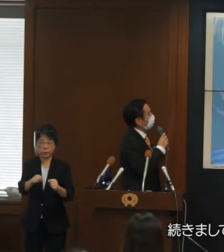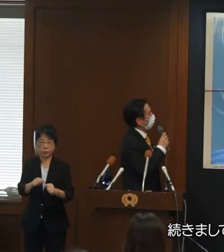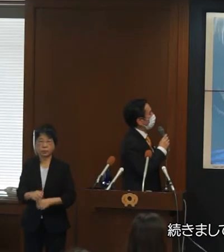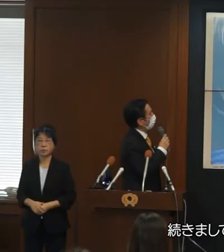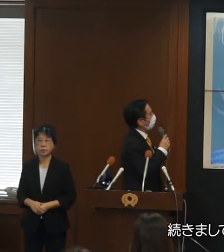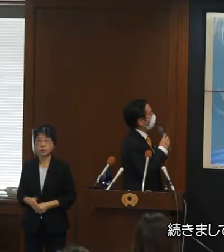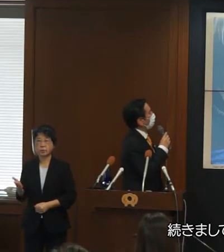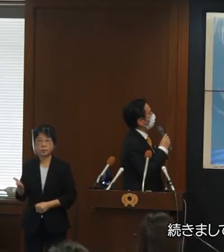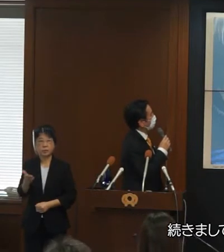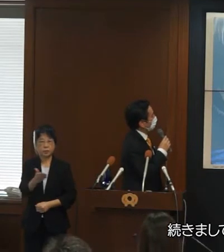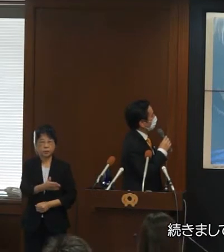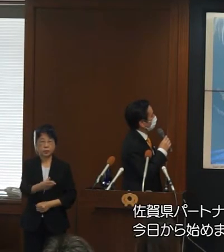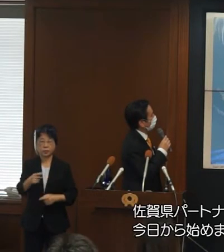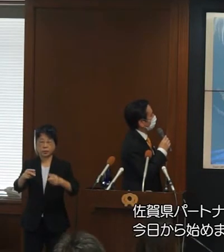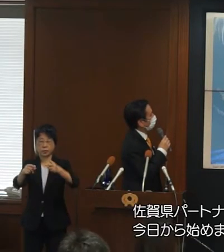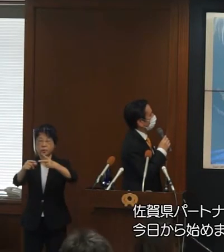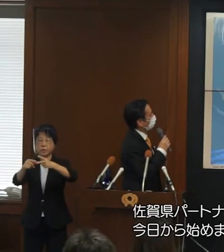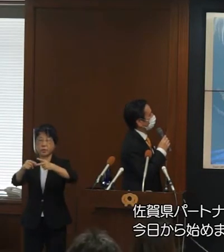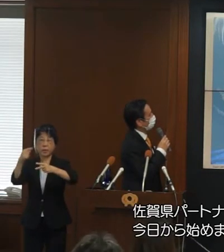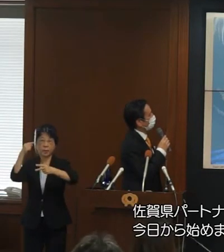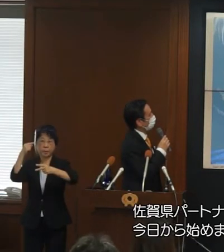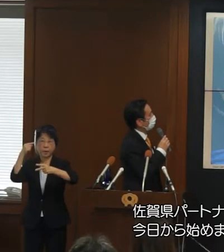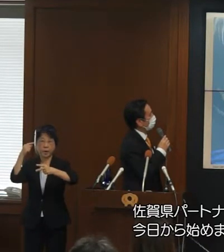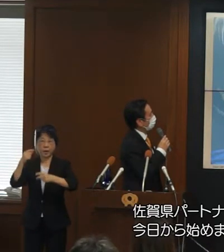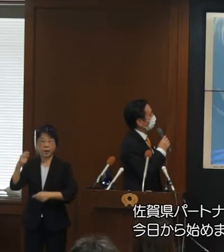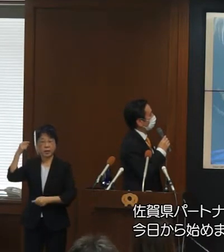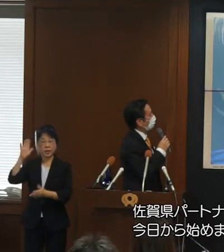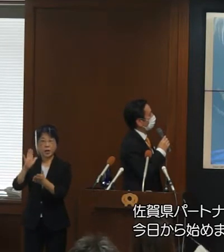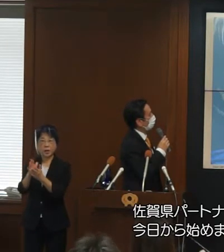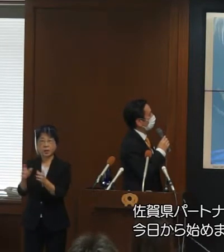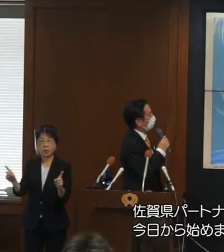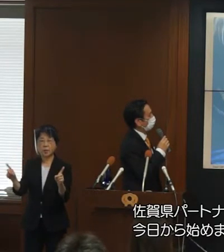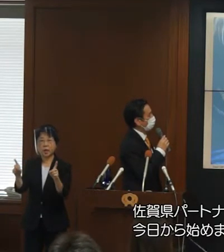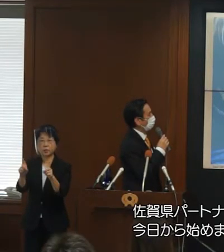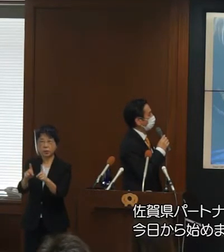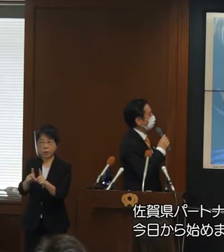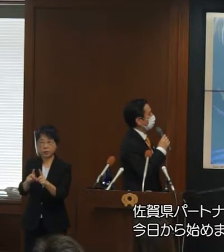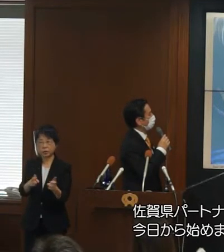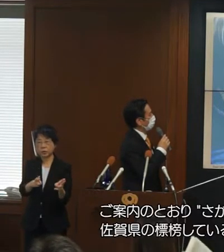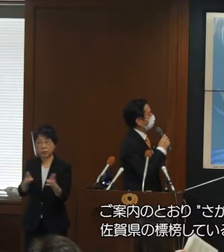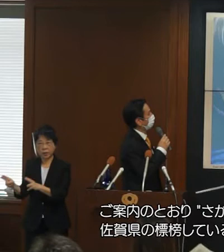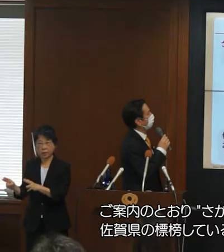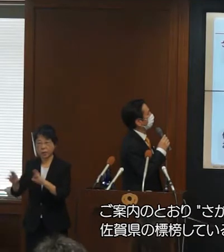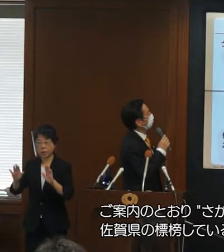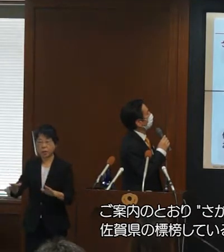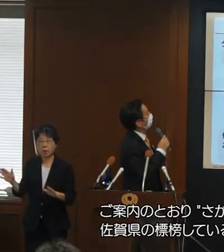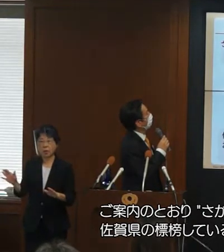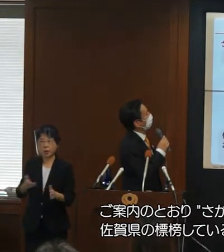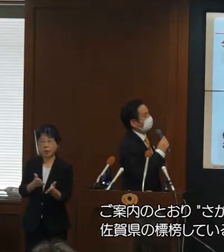続きまして、2点目です。佐賀県パートナーシップ宣誓制度を今日から始めます。はい。